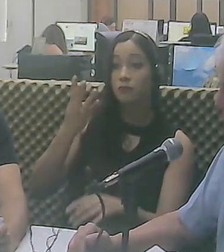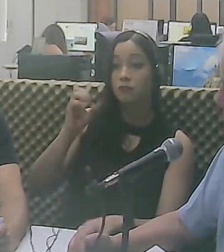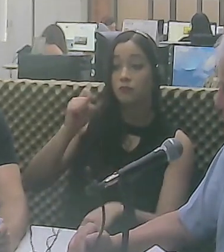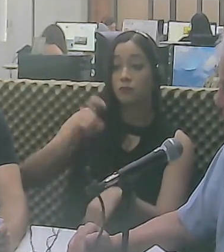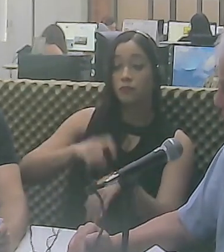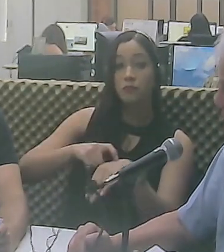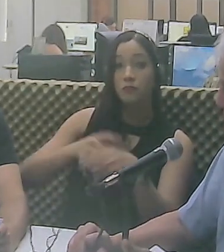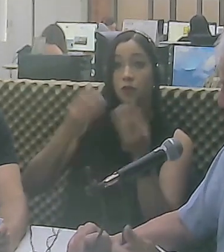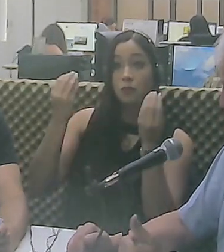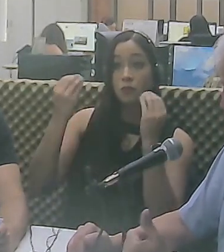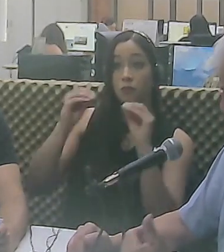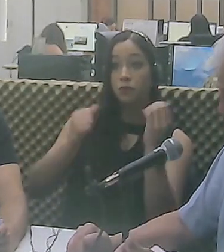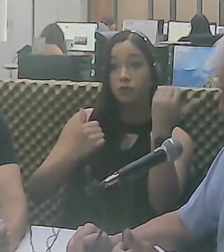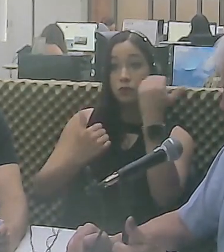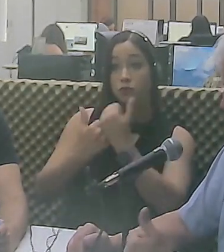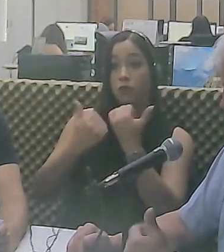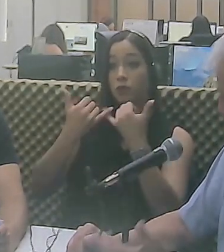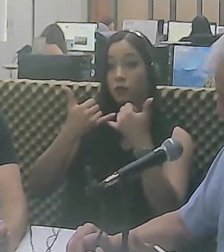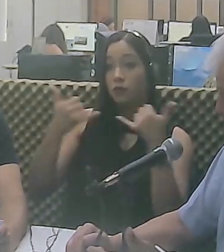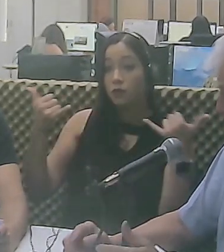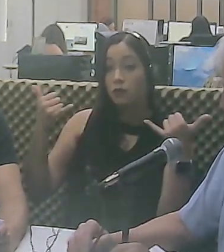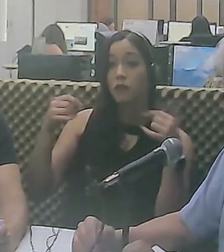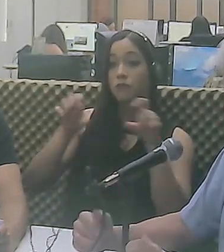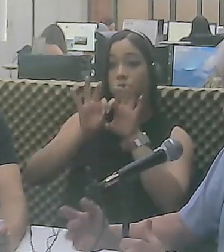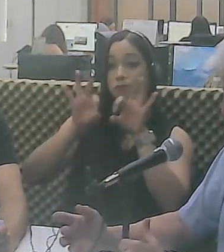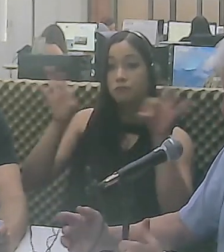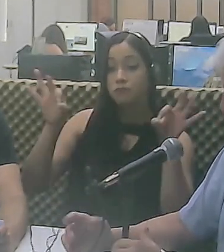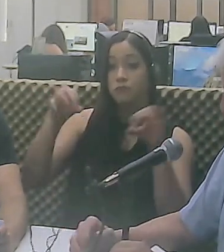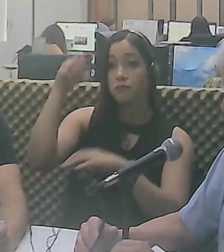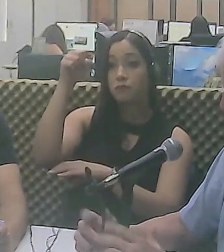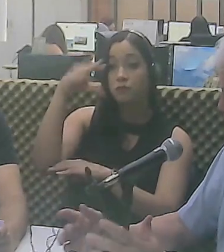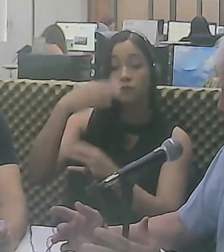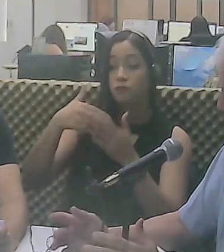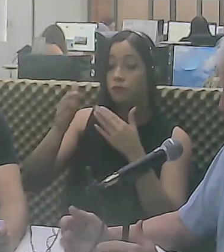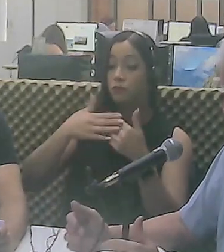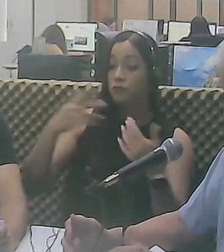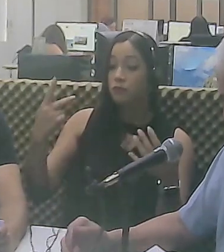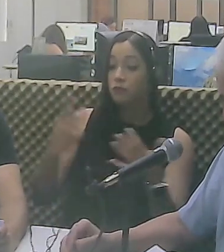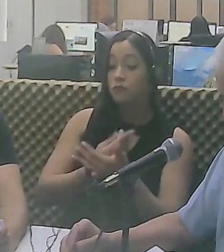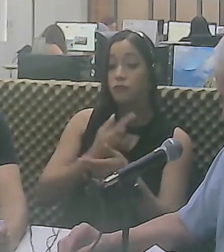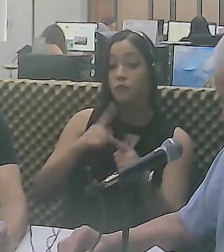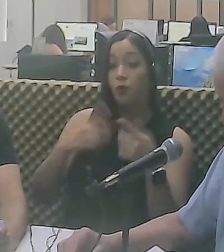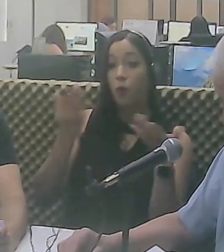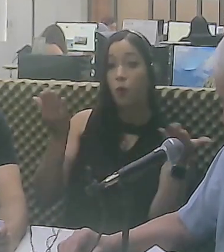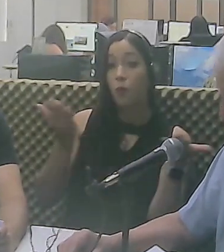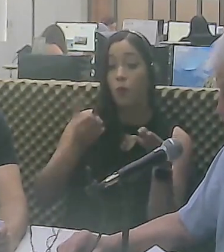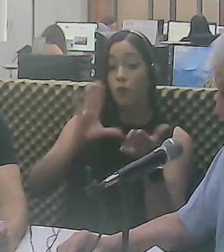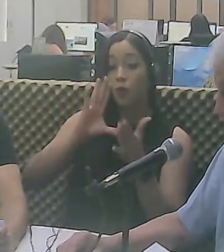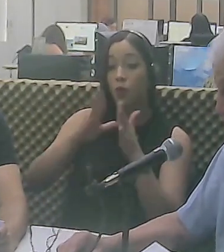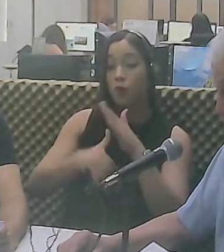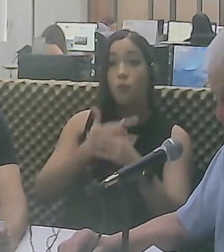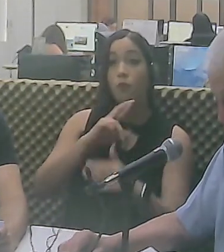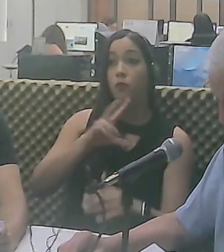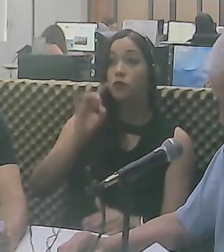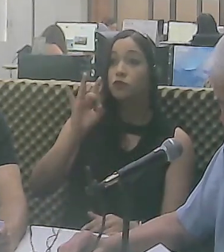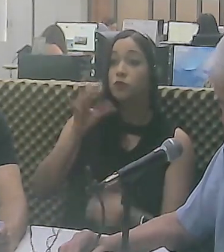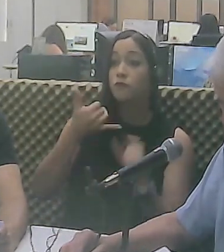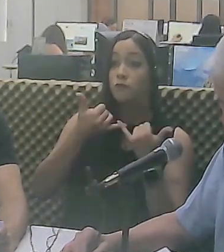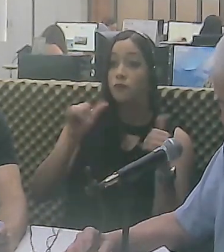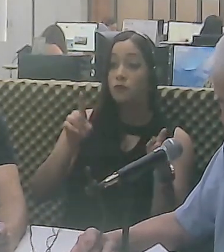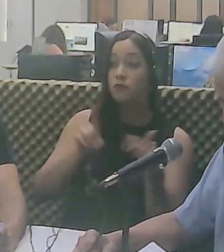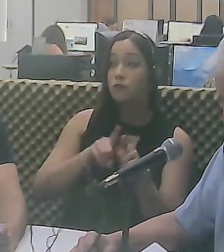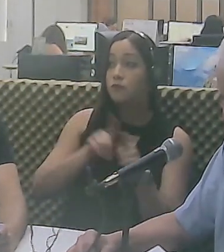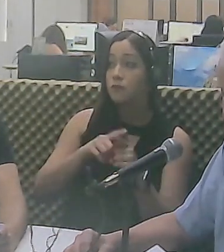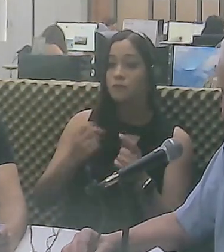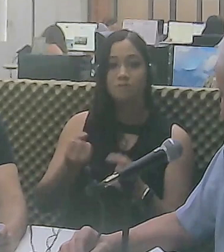para repor esse material ou seja fio seja lâmpada O que foi porque hoje está sendo roubo não é só do senhor nós estamos